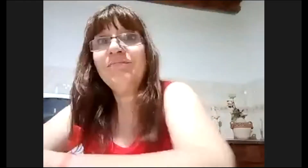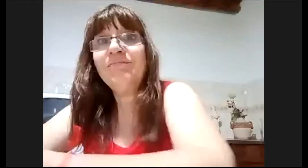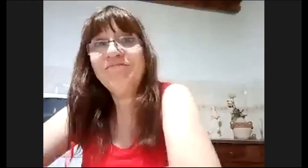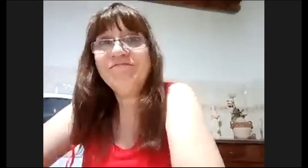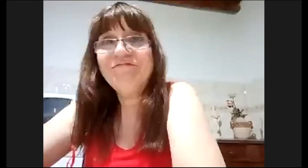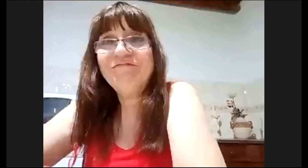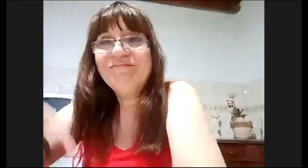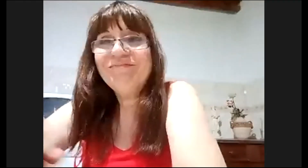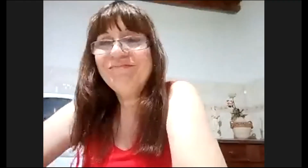es.